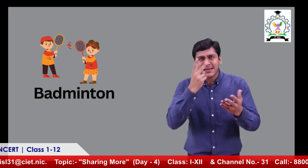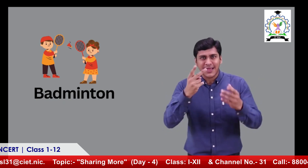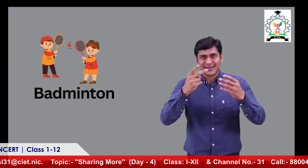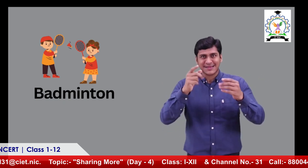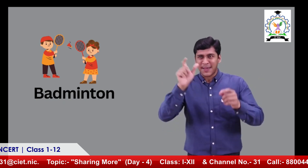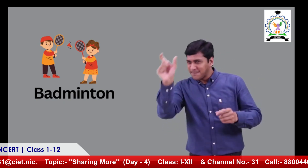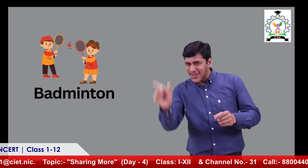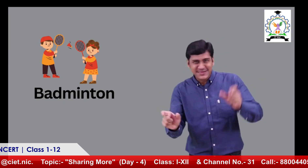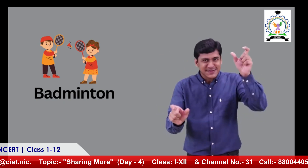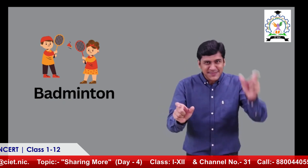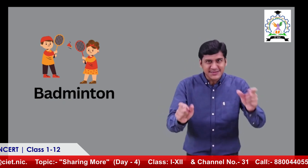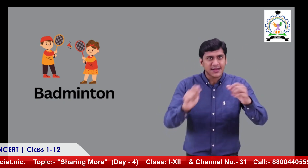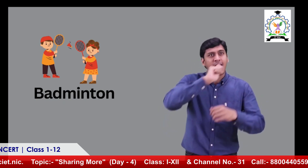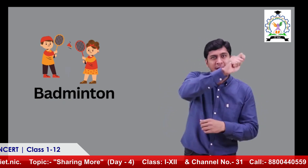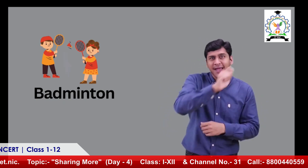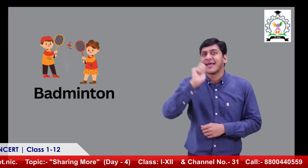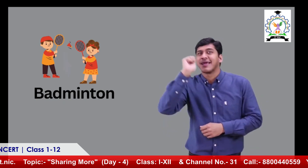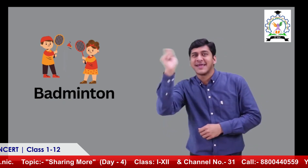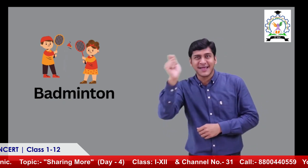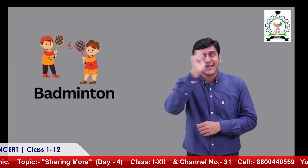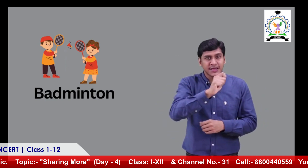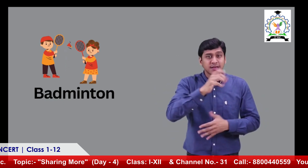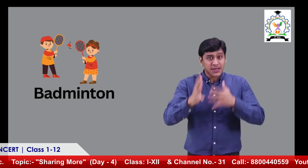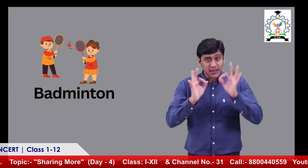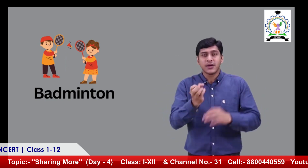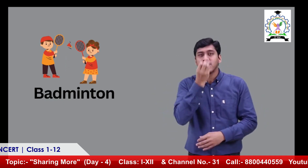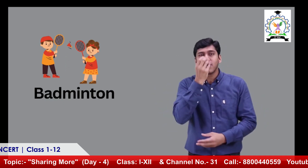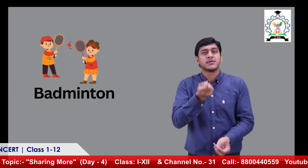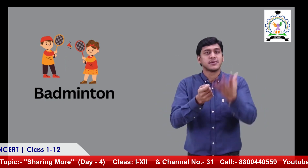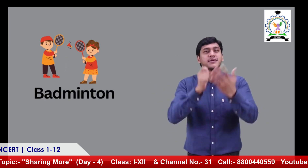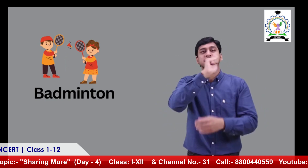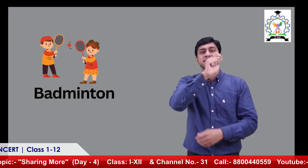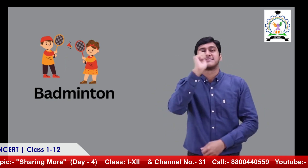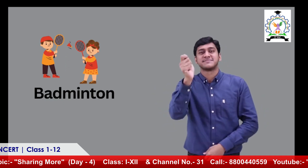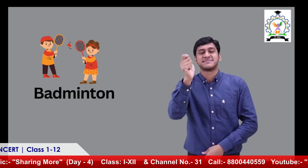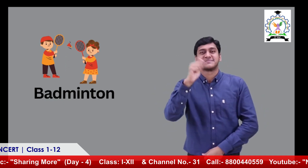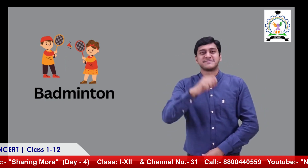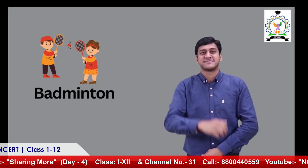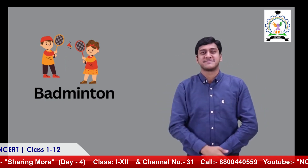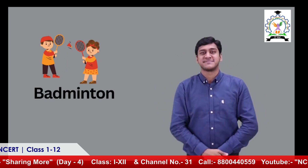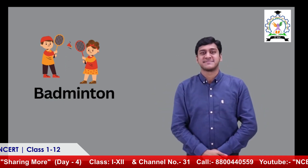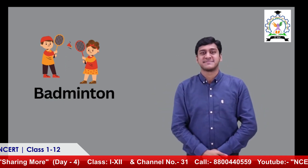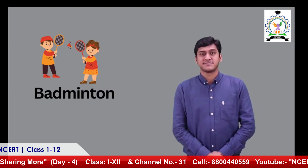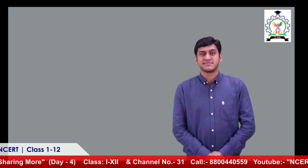बैडमिंटन का साइन भी उसको जिस तरीके से खेलते हैं साइन भी वैसा ही है।